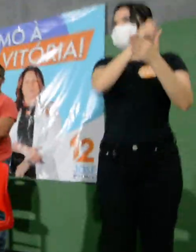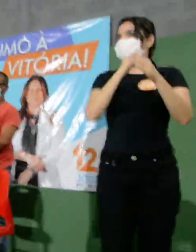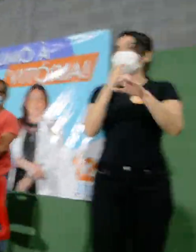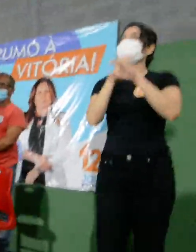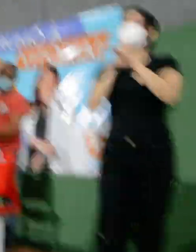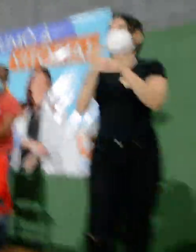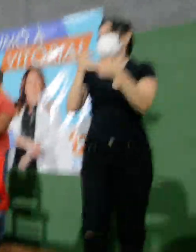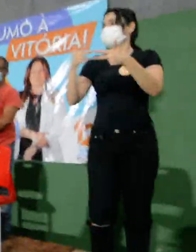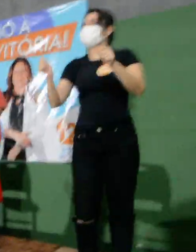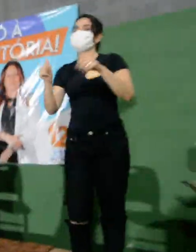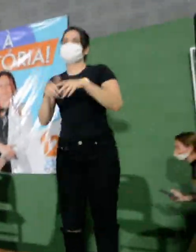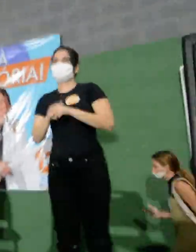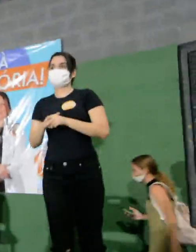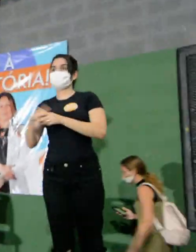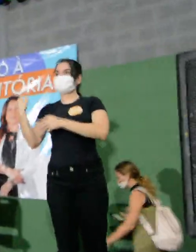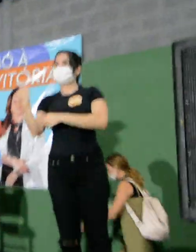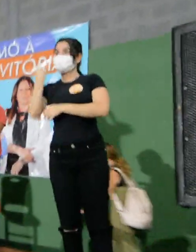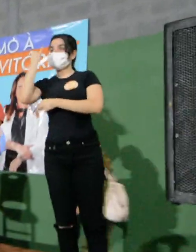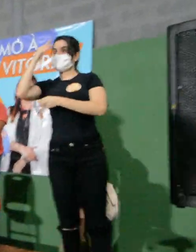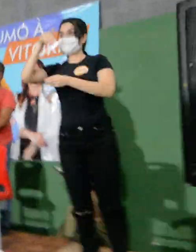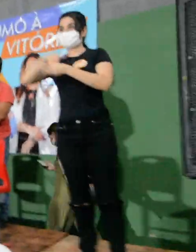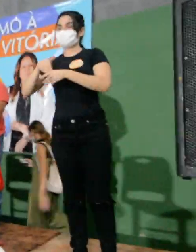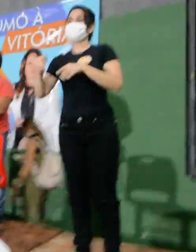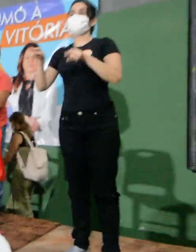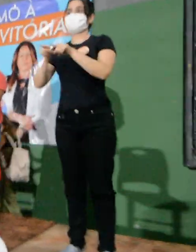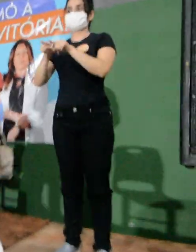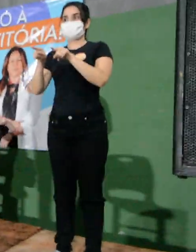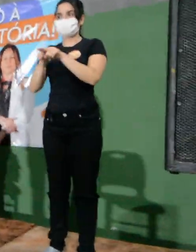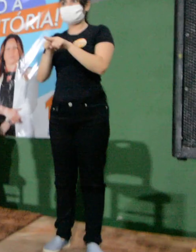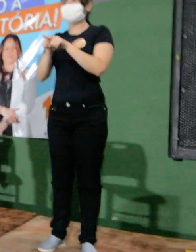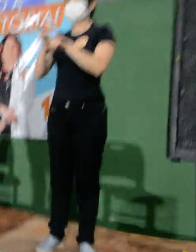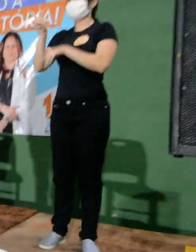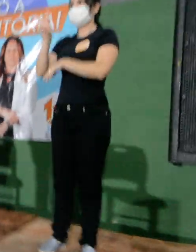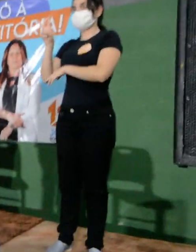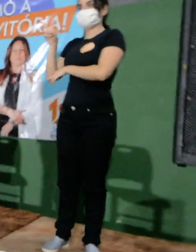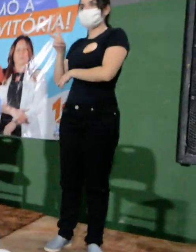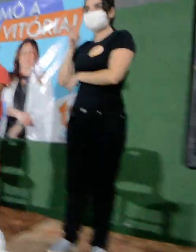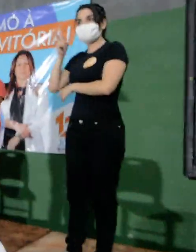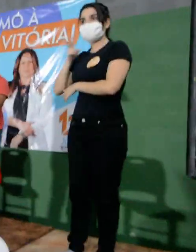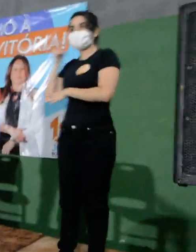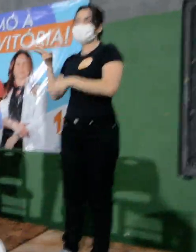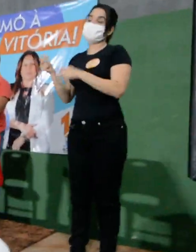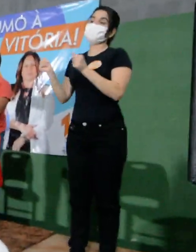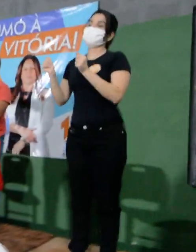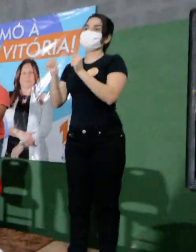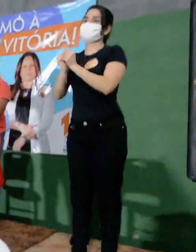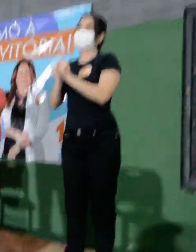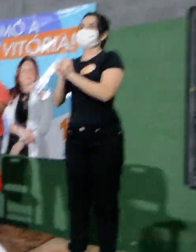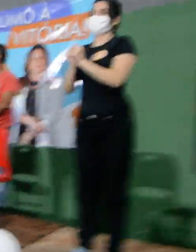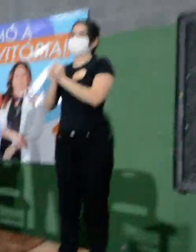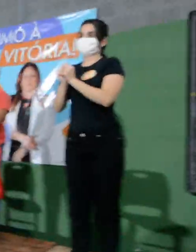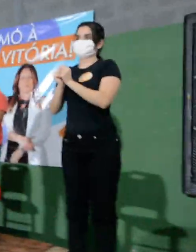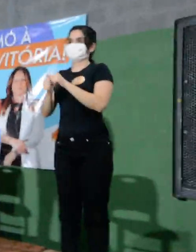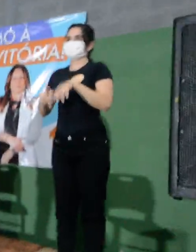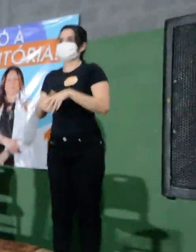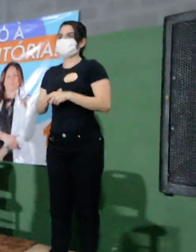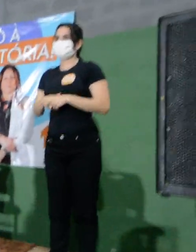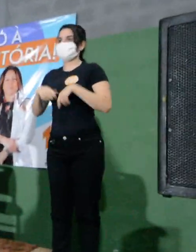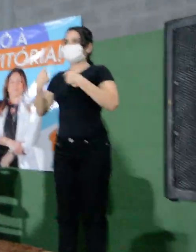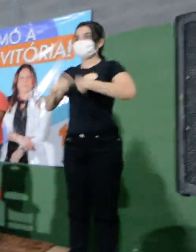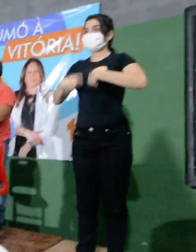coisas é importante votar no bonfá e votar na legenda